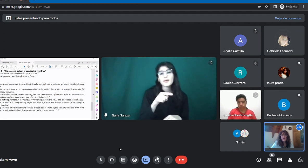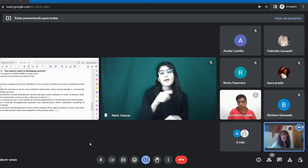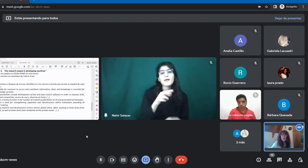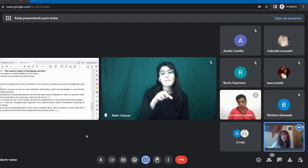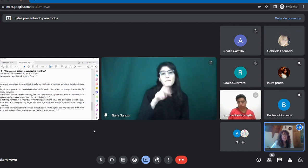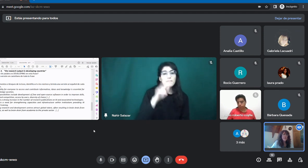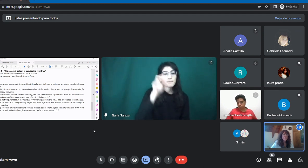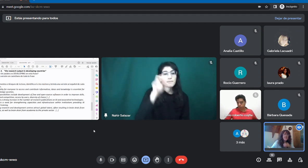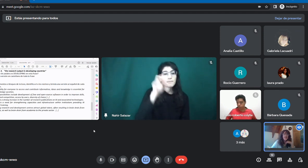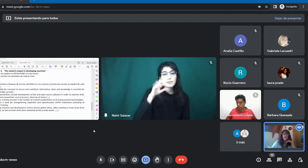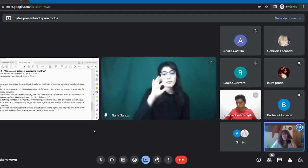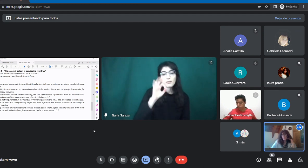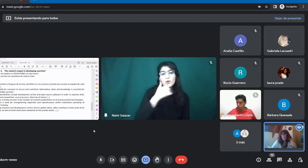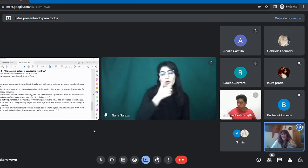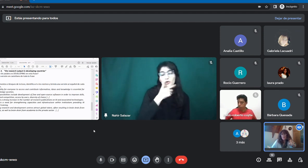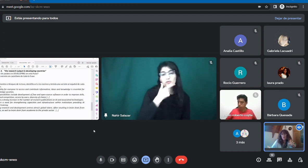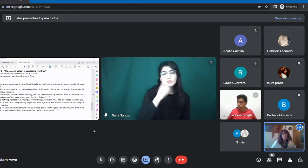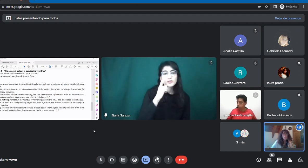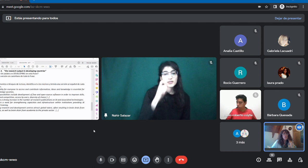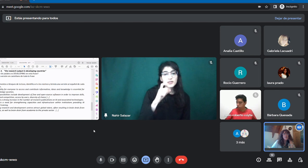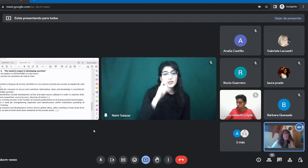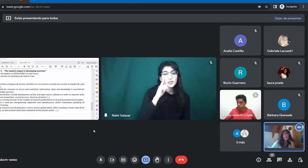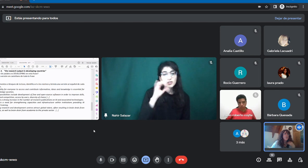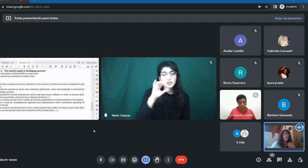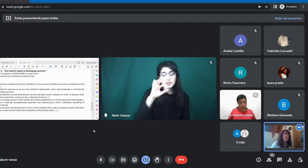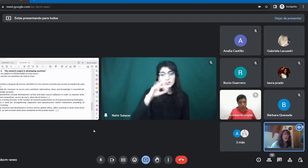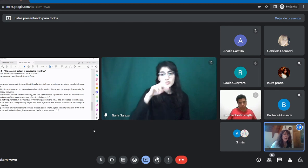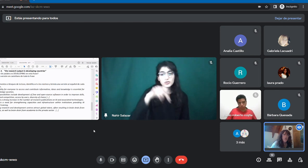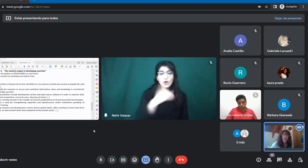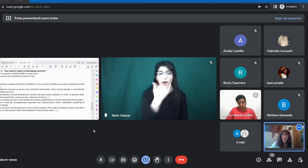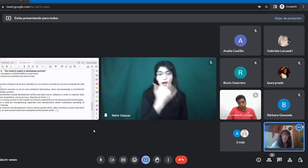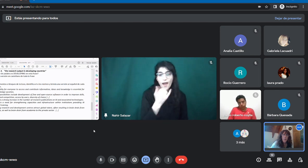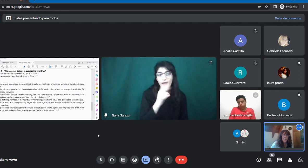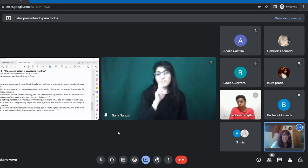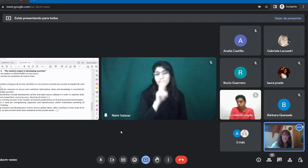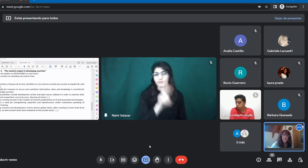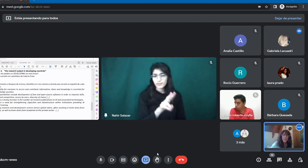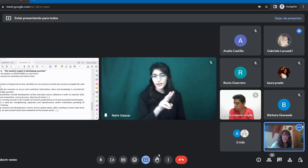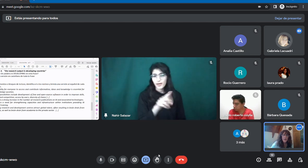Sí. Y no sé, esa ¿te falta la 5 entonces, Gabriela?